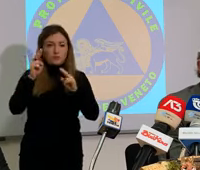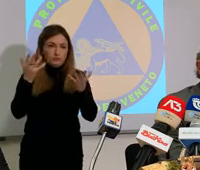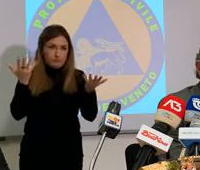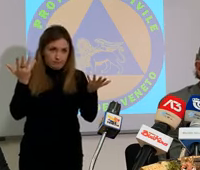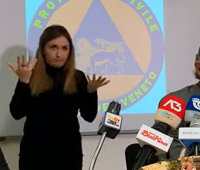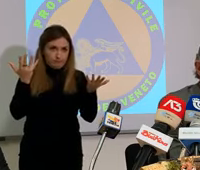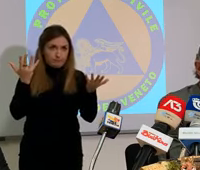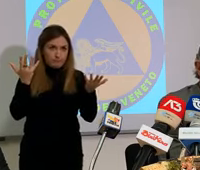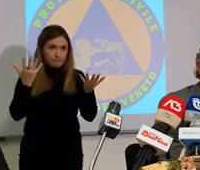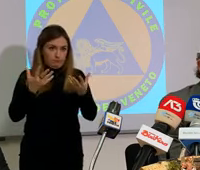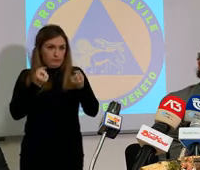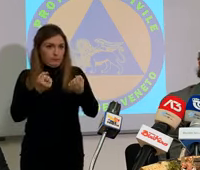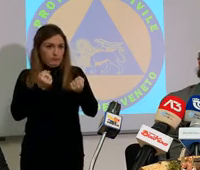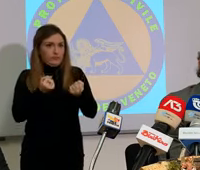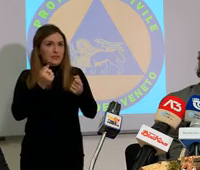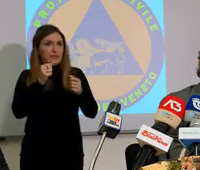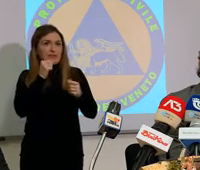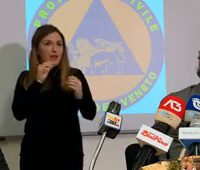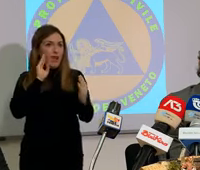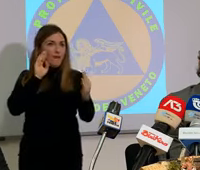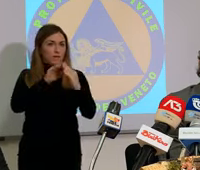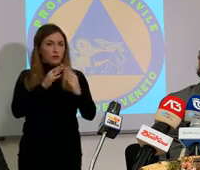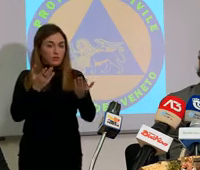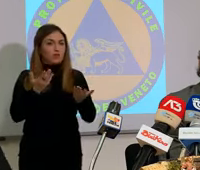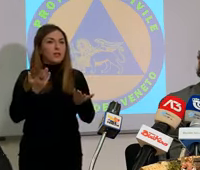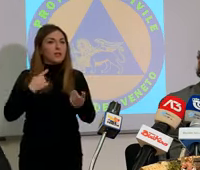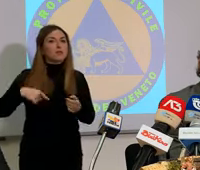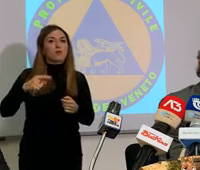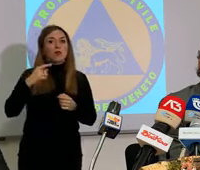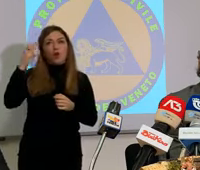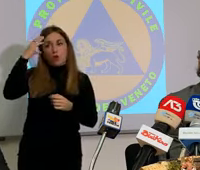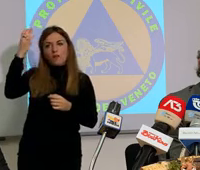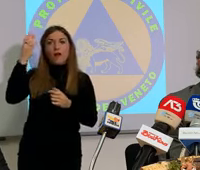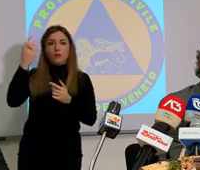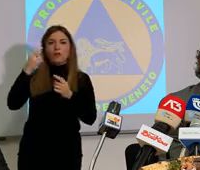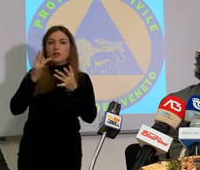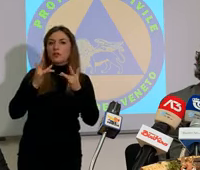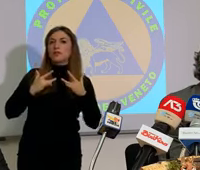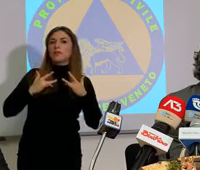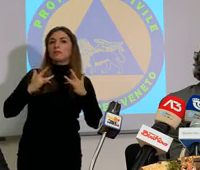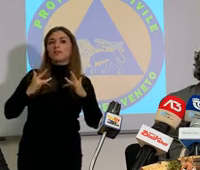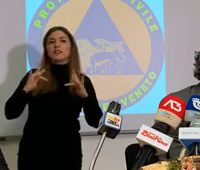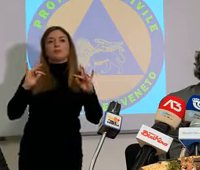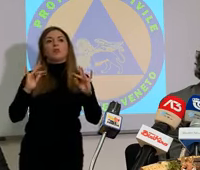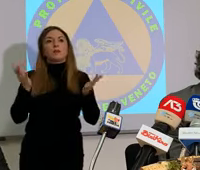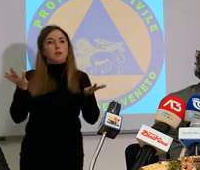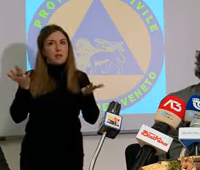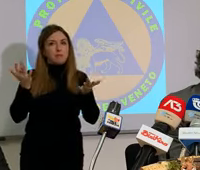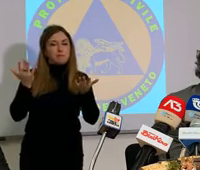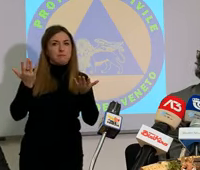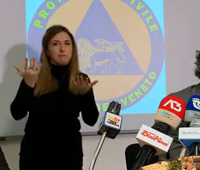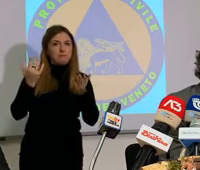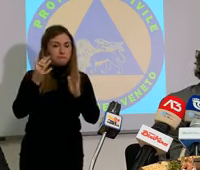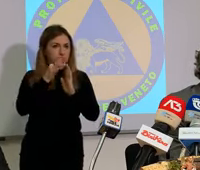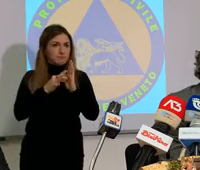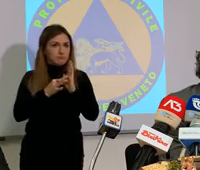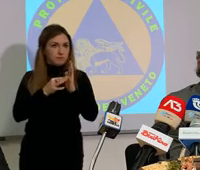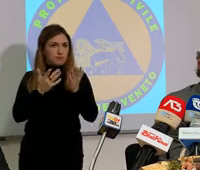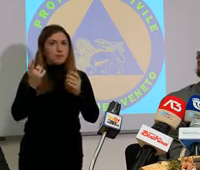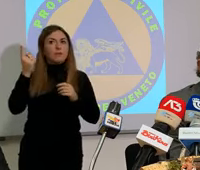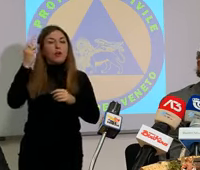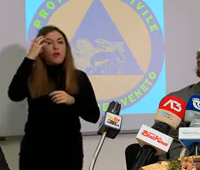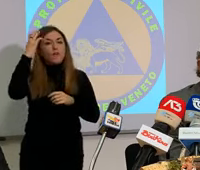quindi noi abbia dato disponibilità ad affrontare con il governo o un eventuale il governo sta pensando nella restrizione